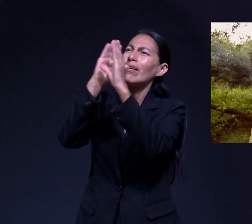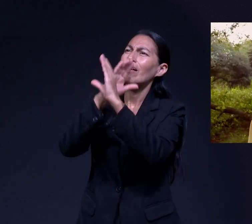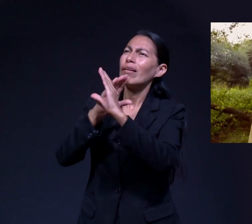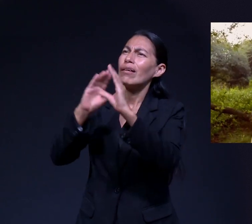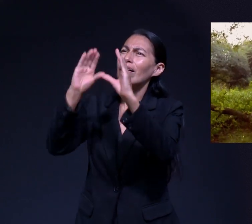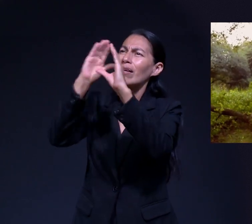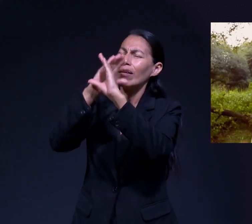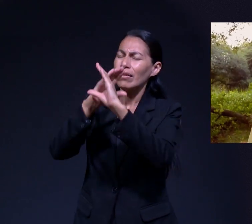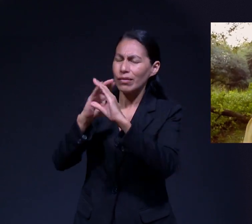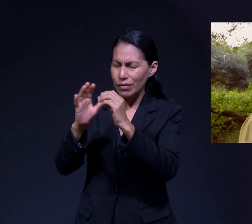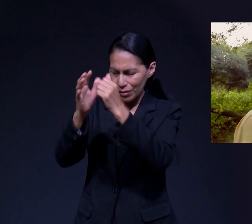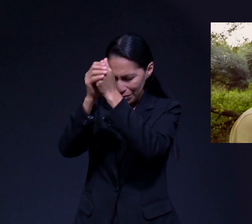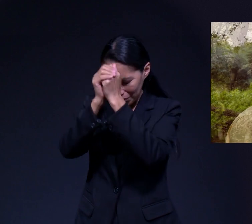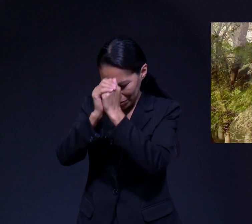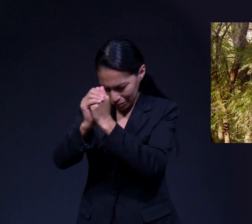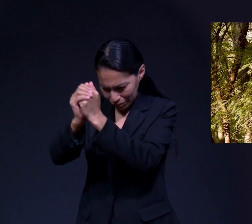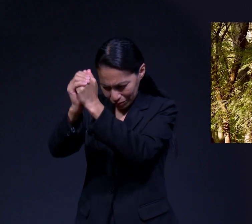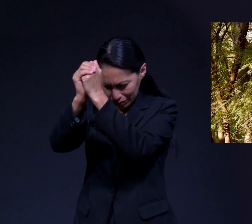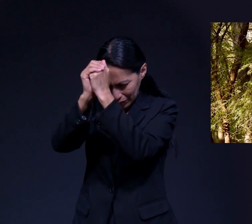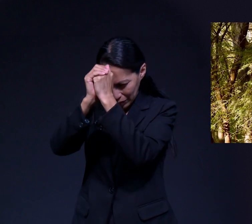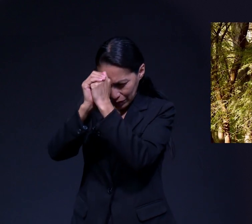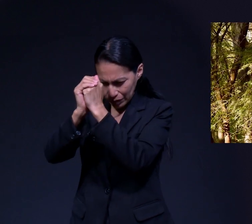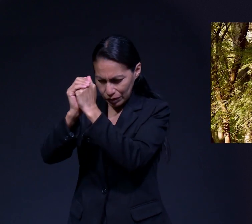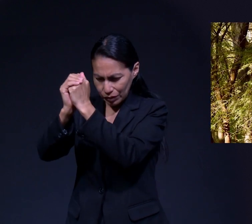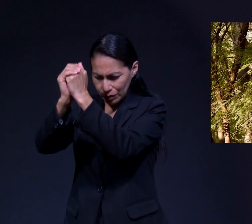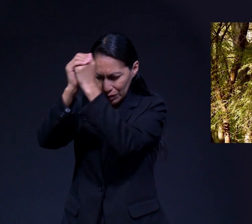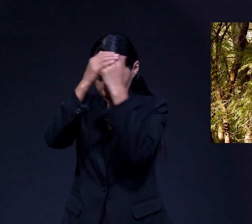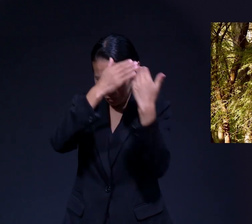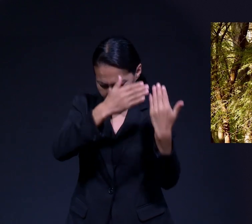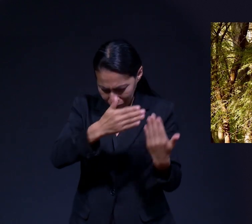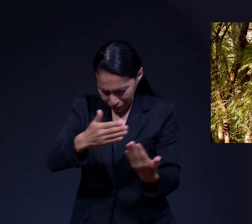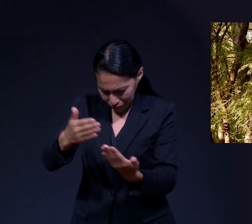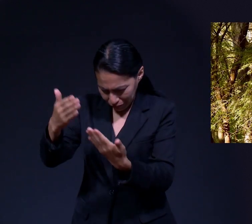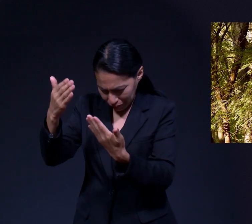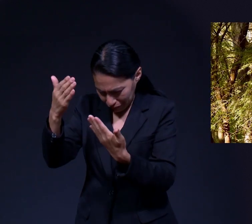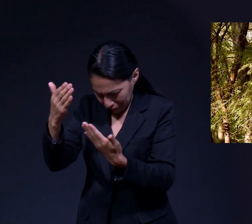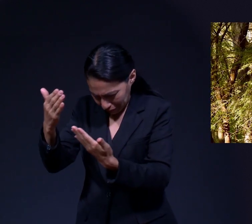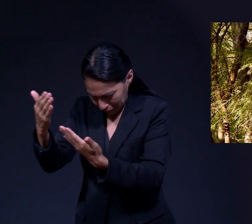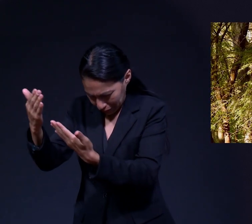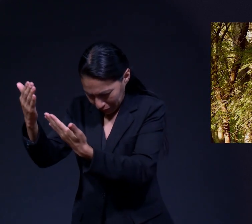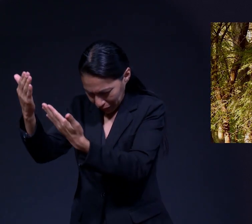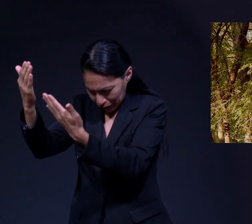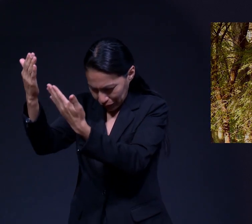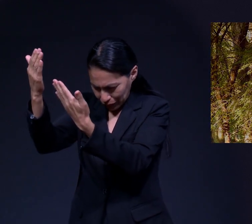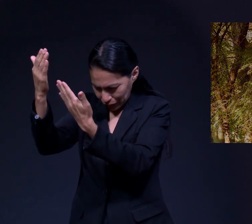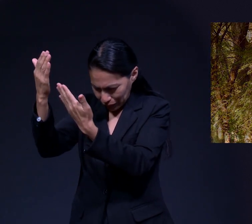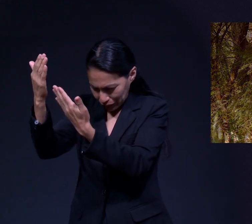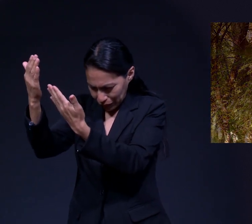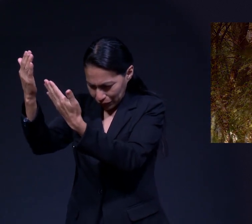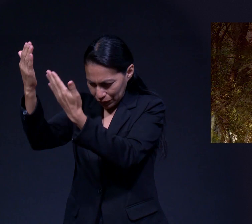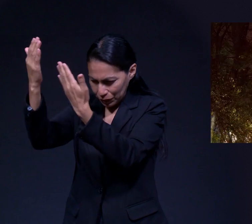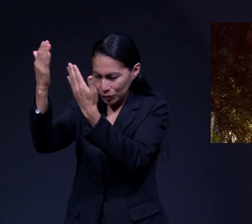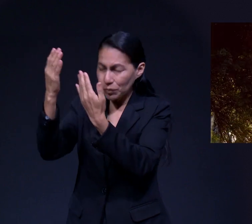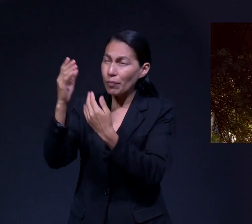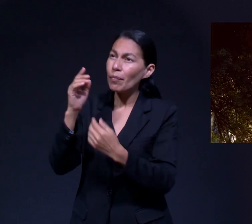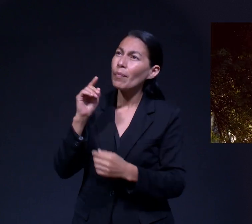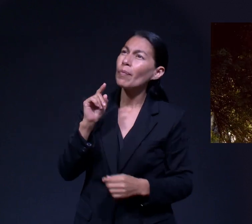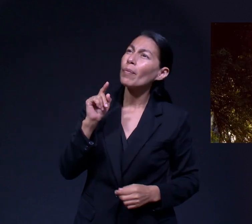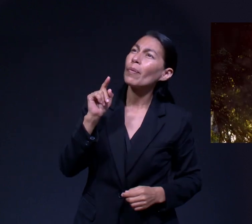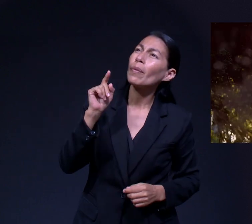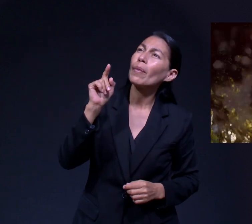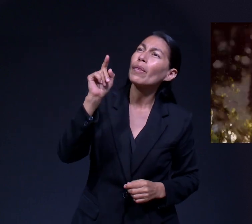con poder, todo mi ser lo clama,